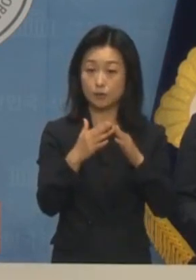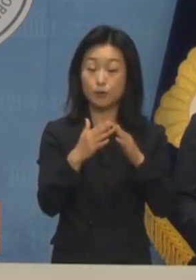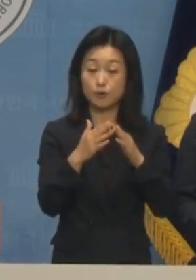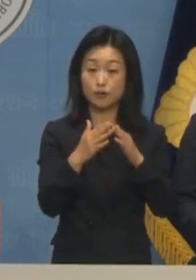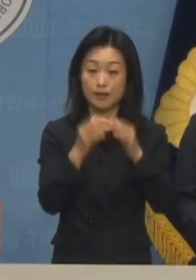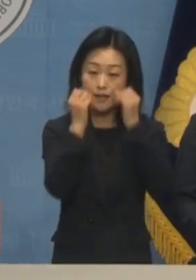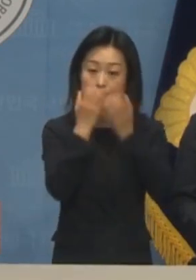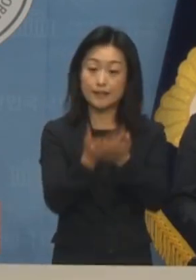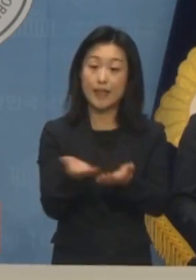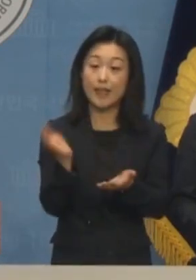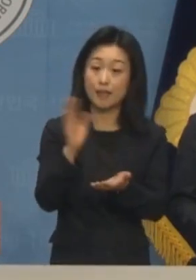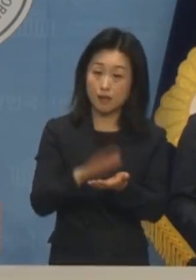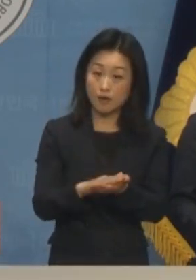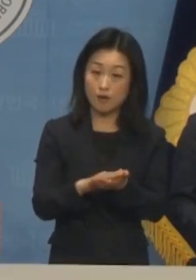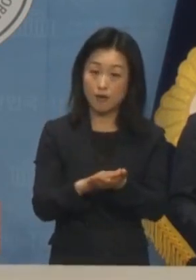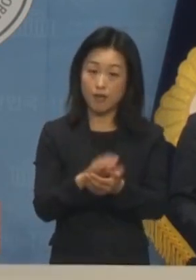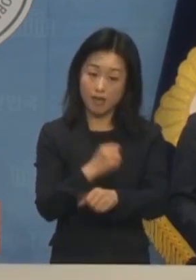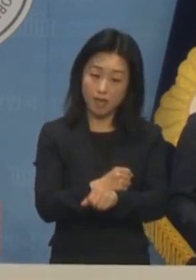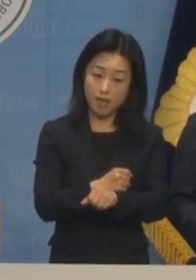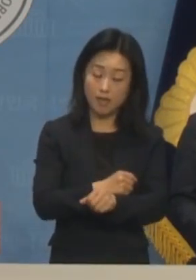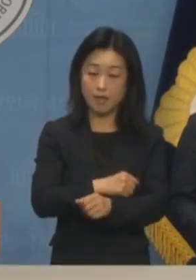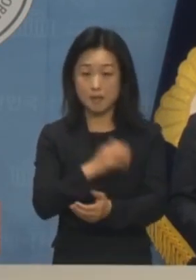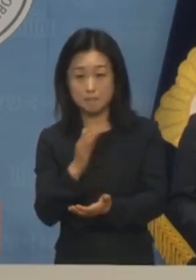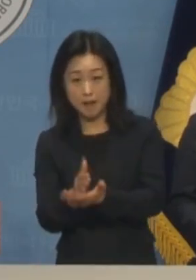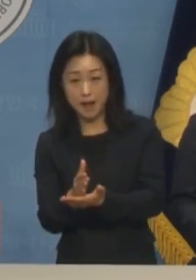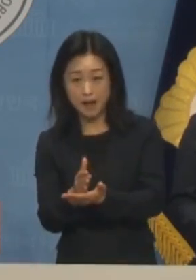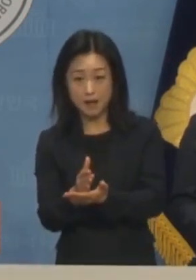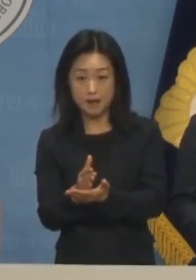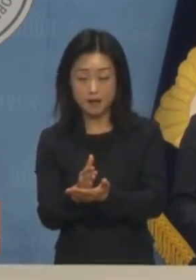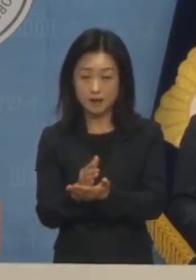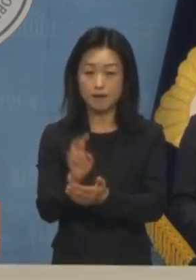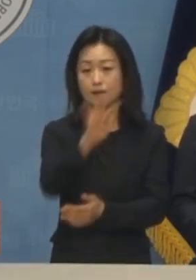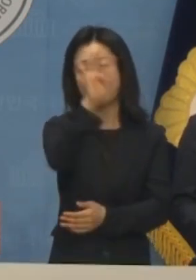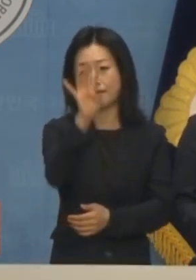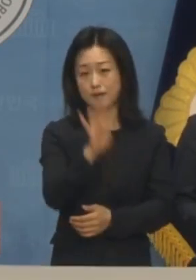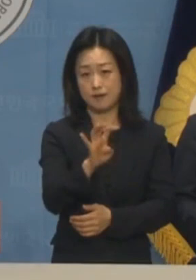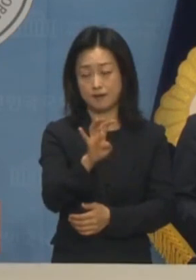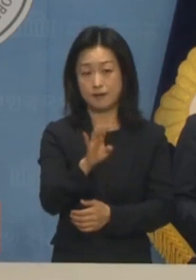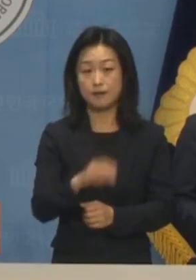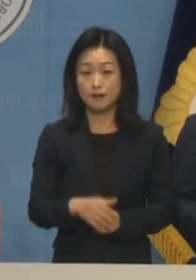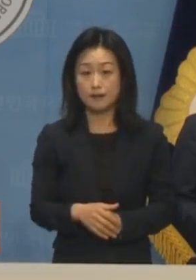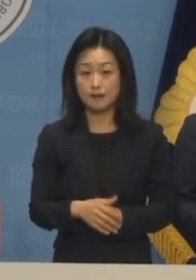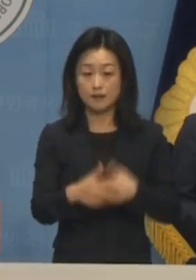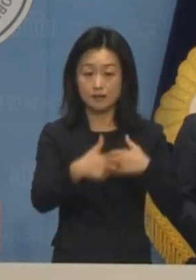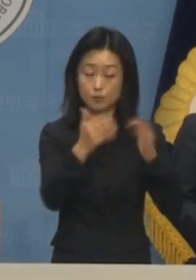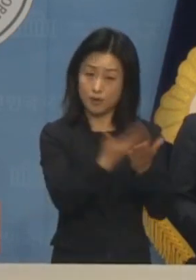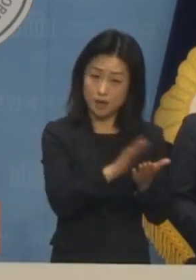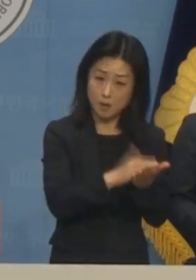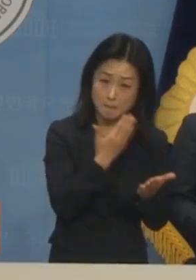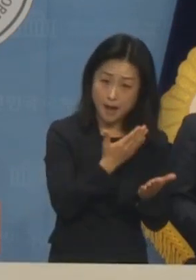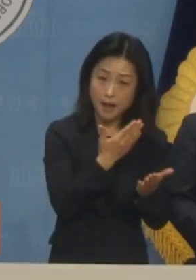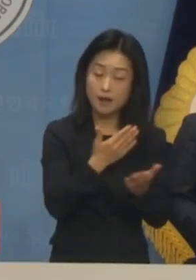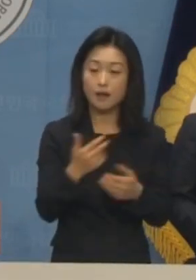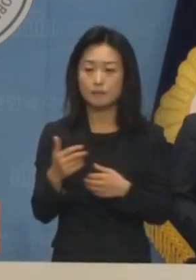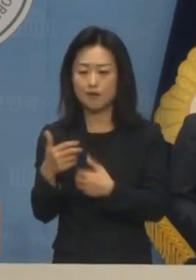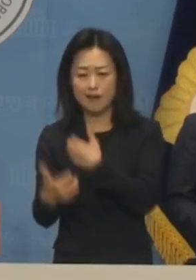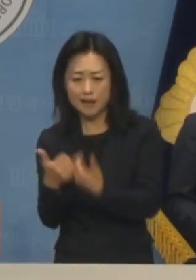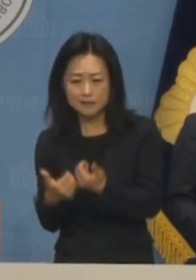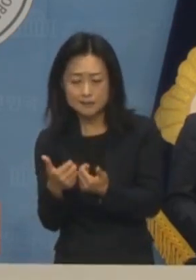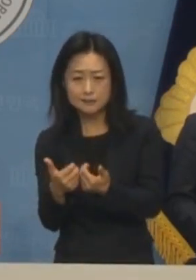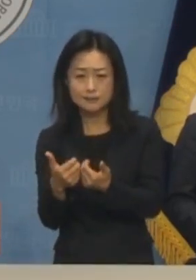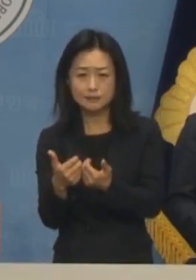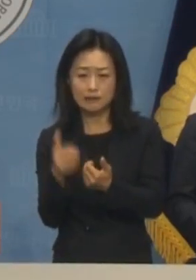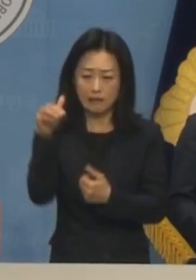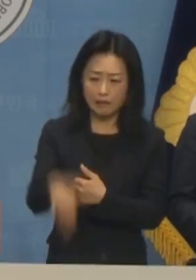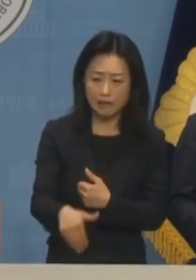궤도에 진입하느냐, 의정 갈등으로 인해 나락으로 떨어지느냐 하는 중차대한